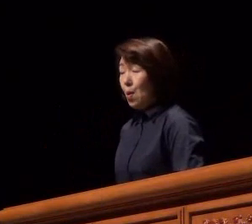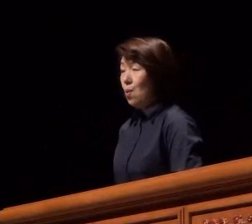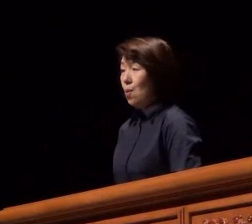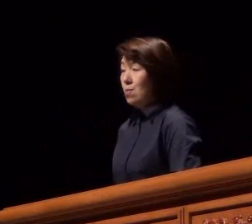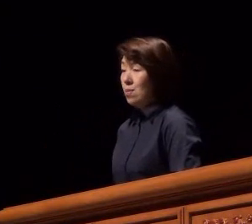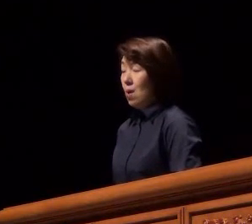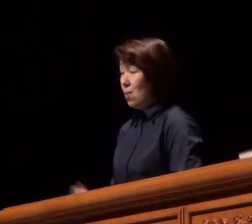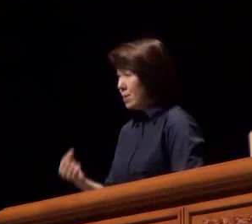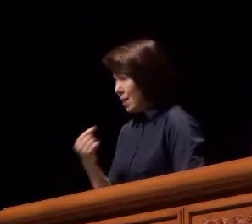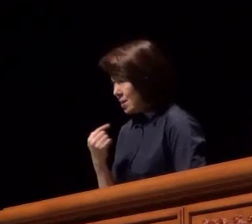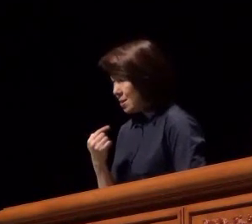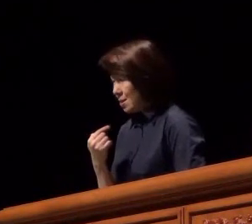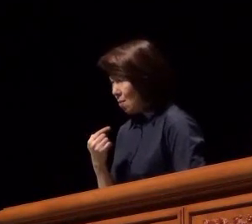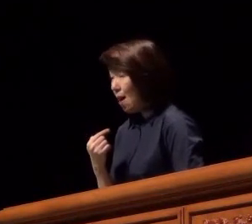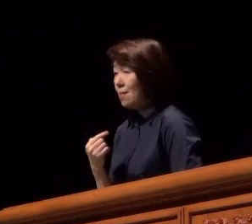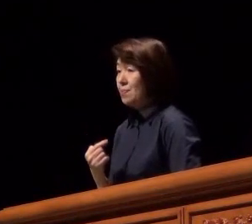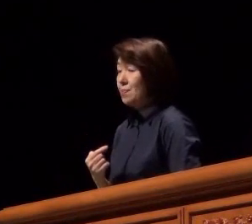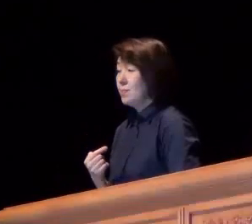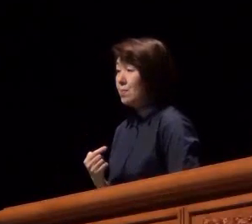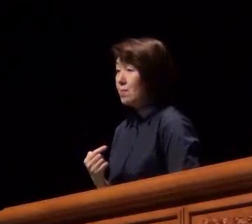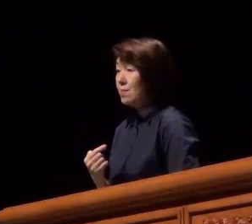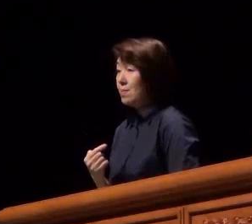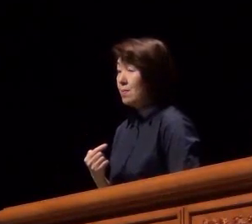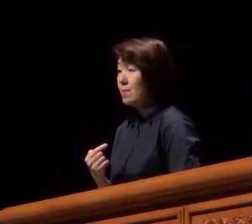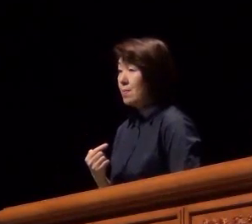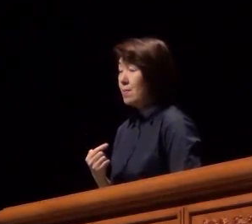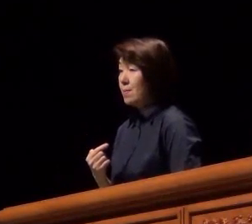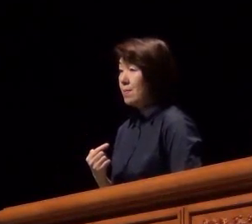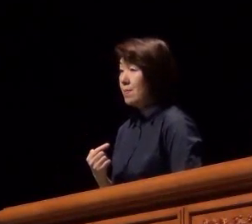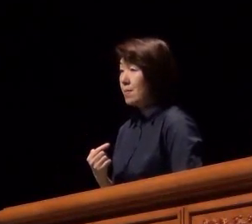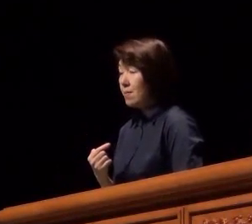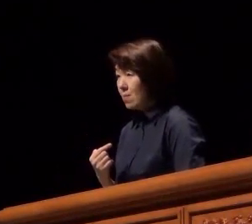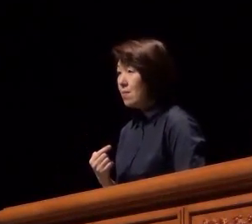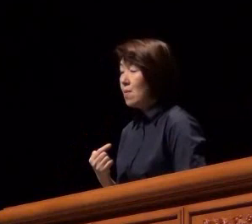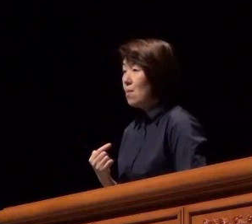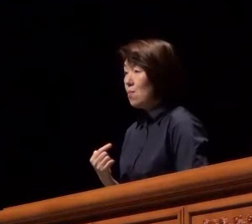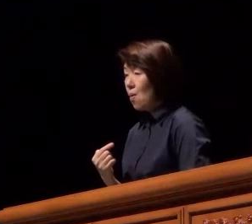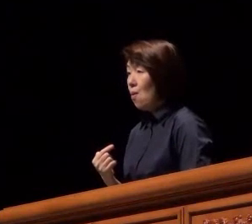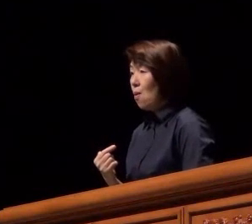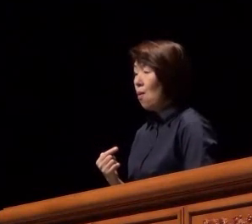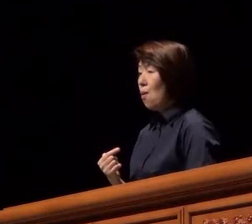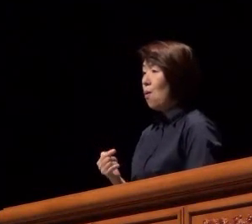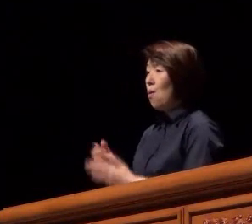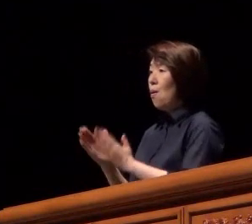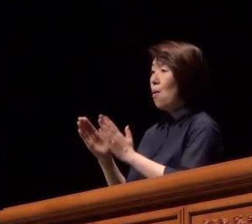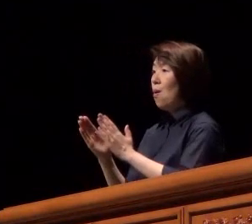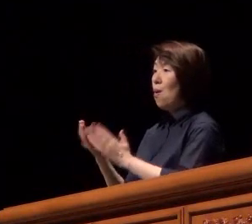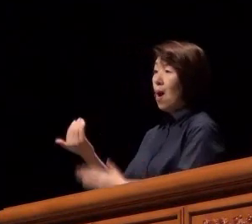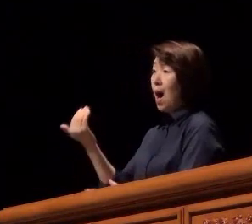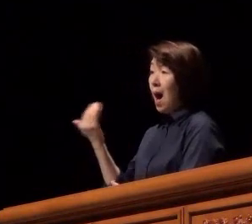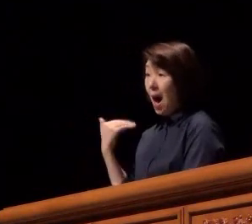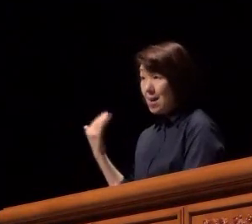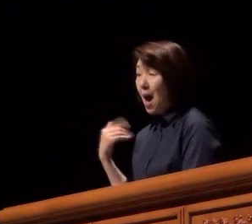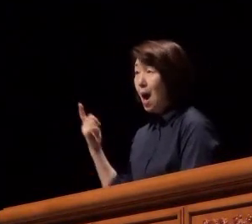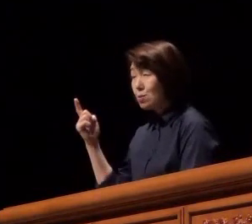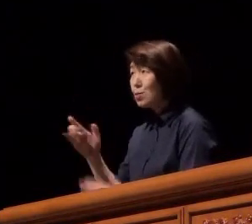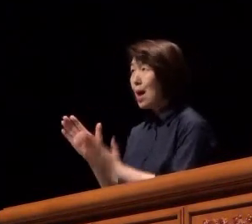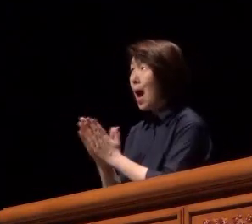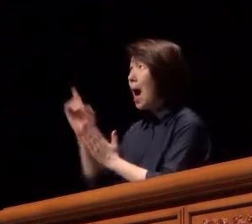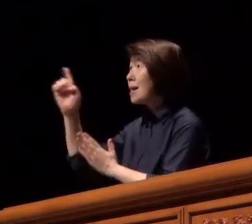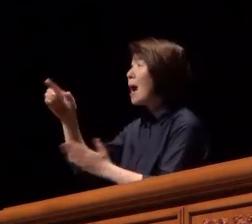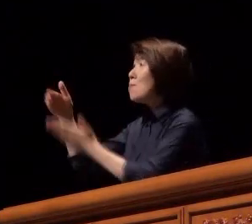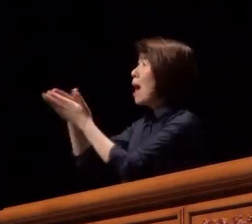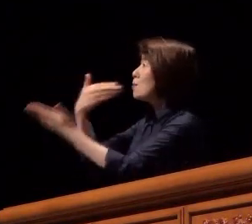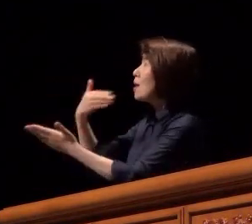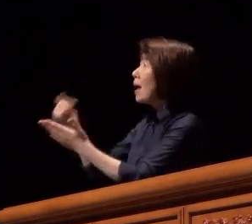私は早くから民は捨てられると機敏になるなと思っていました。私自身の敗